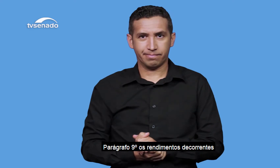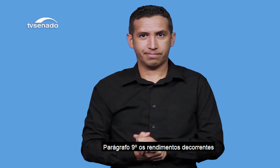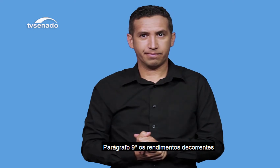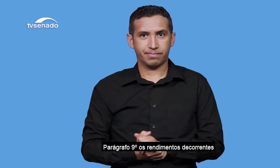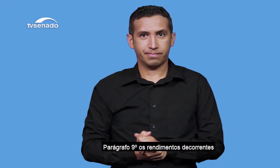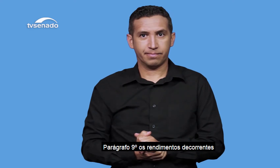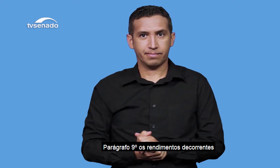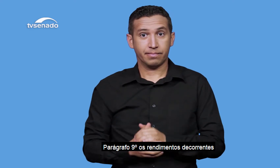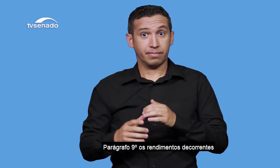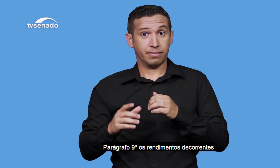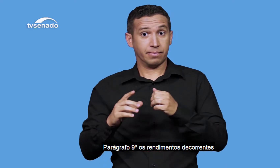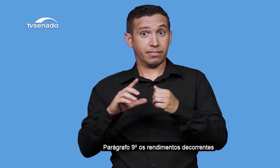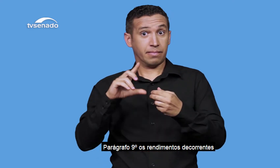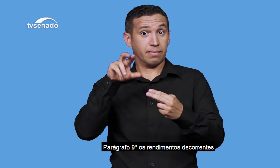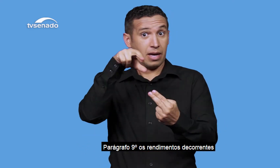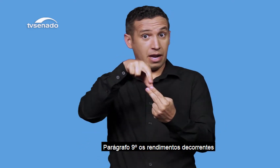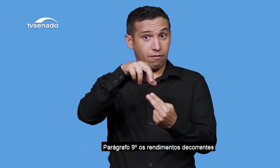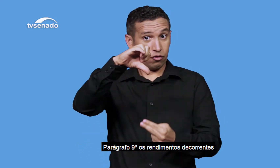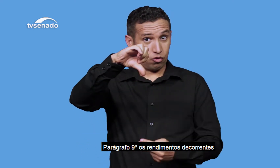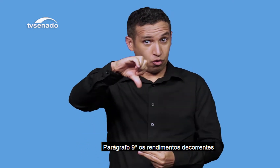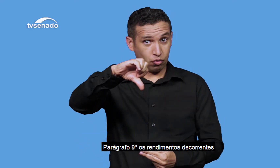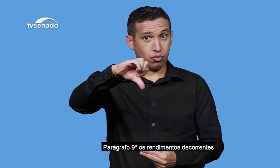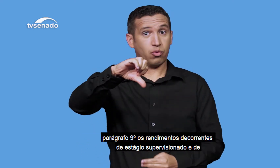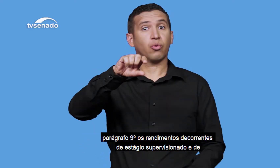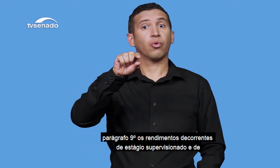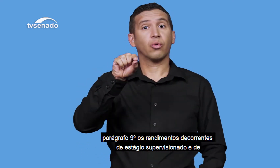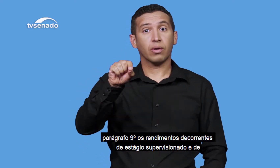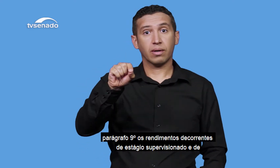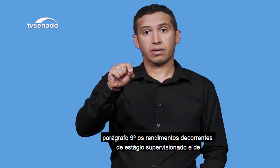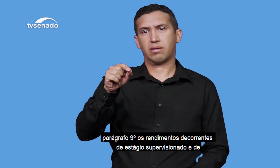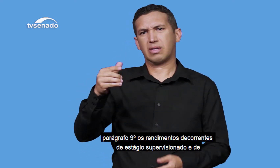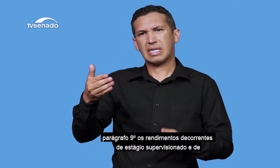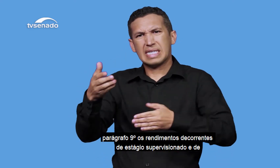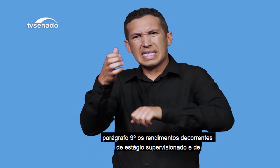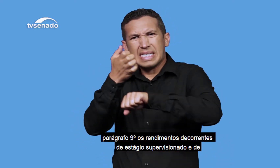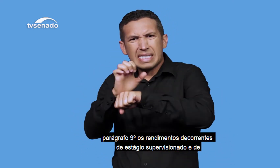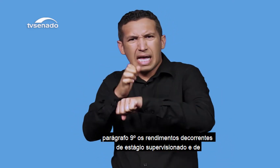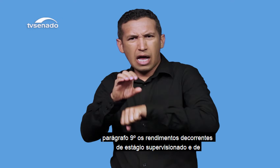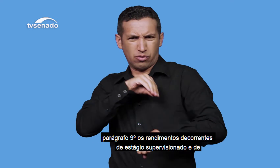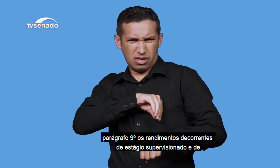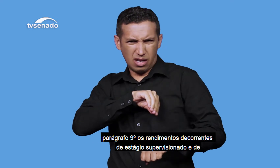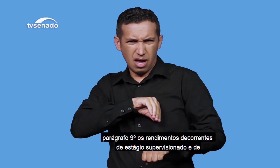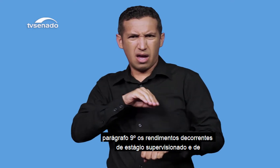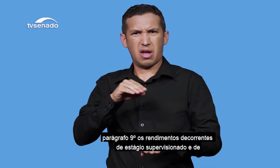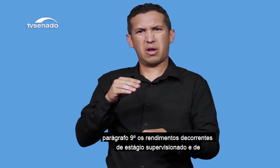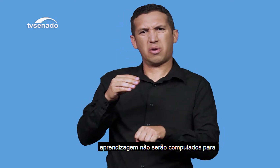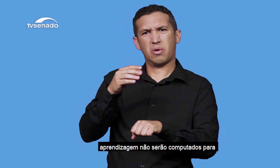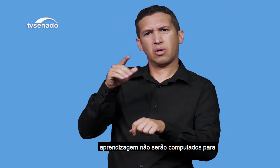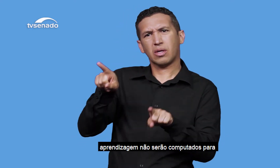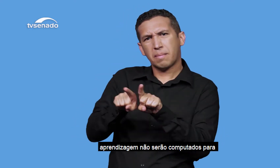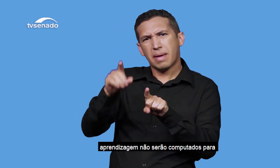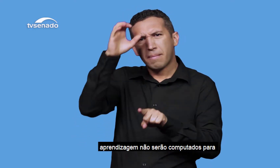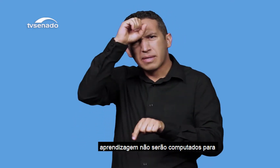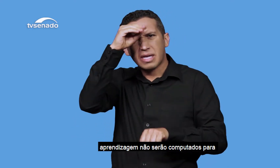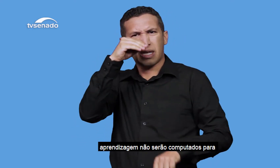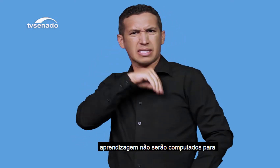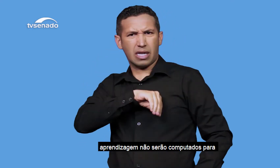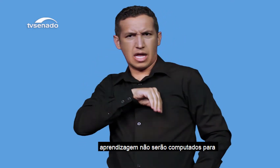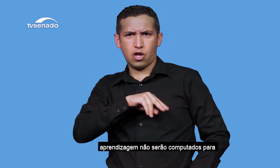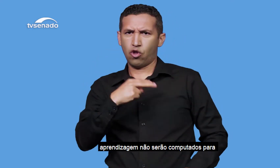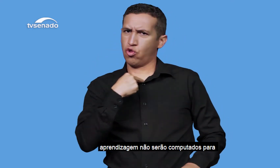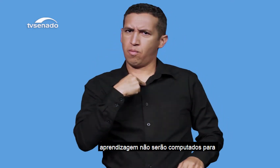parágrafo 9º os rendimentos decorrentes de estágio supervisionado e de aprendizagem